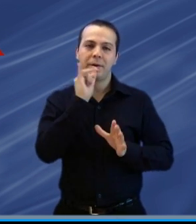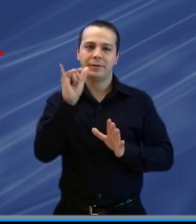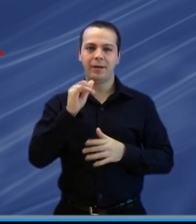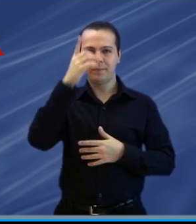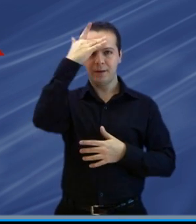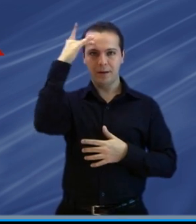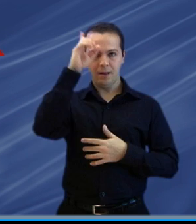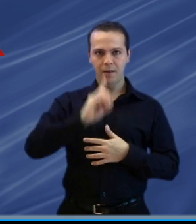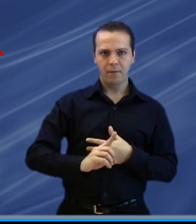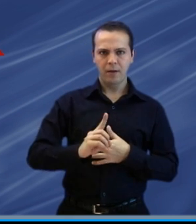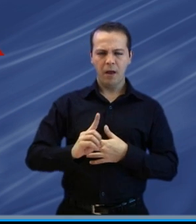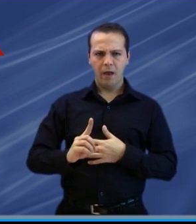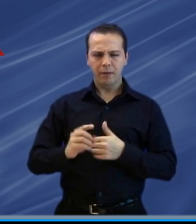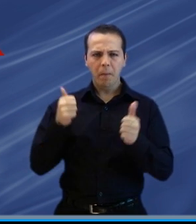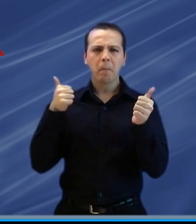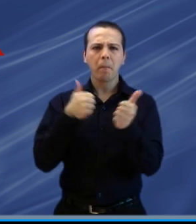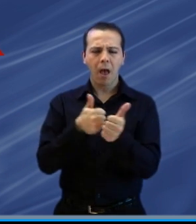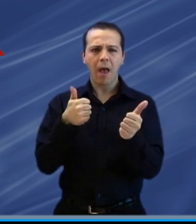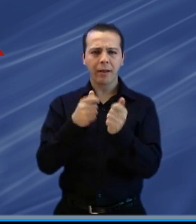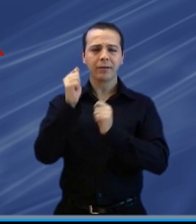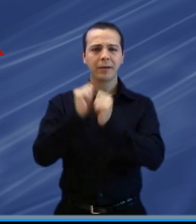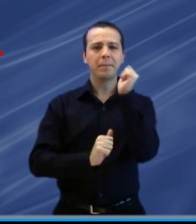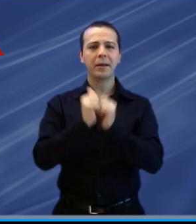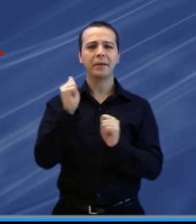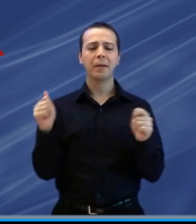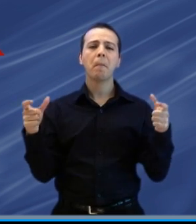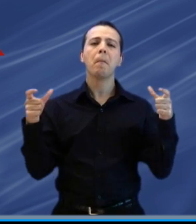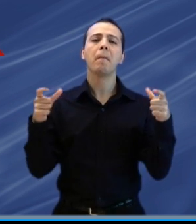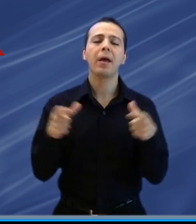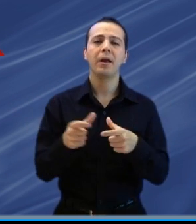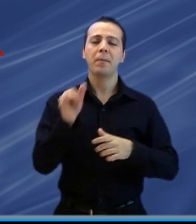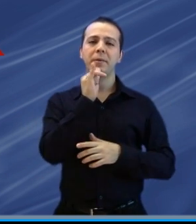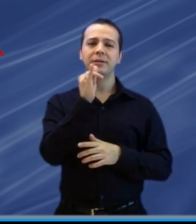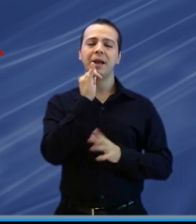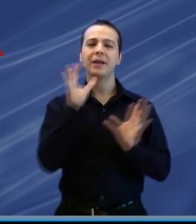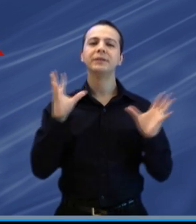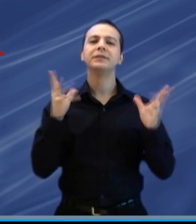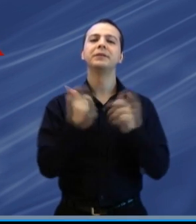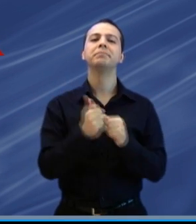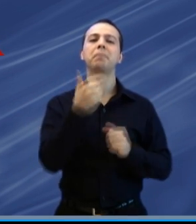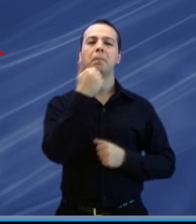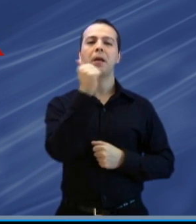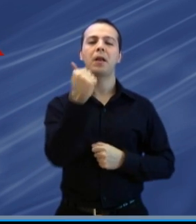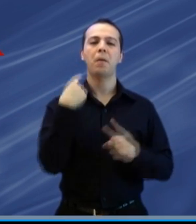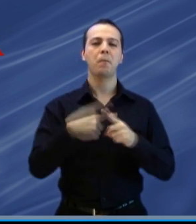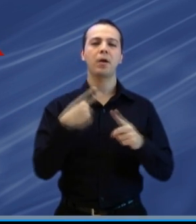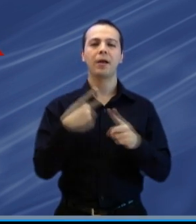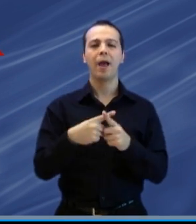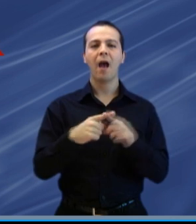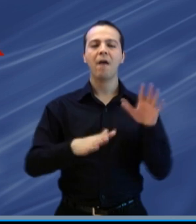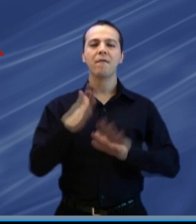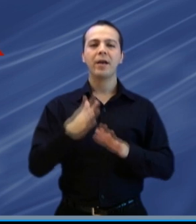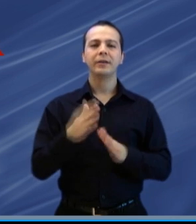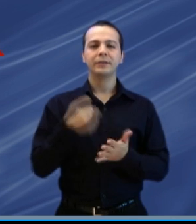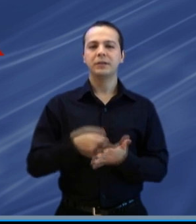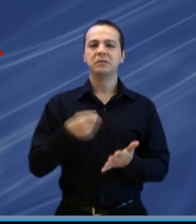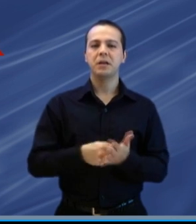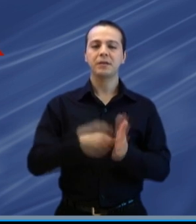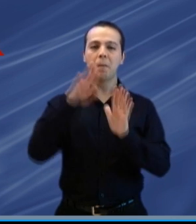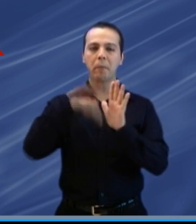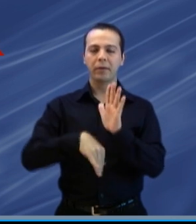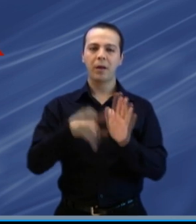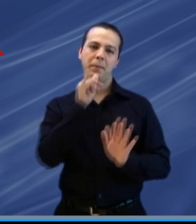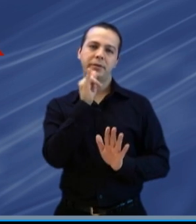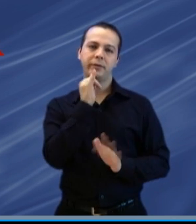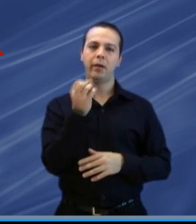deficiência. Porque as pequenas e médias empresas, em geral, necessitam de menor qualificação profissional,